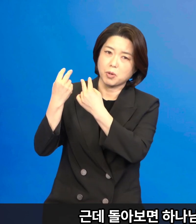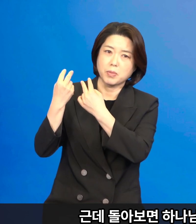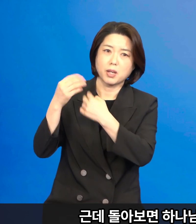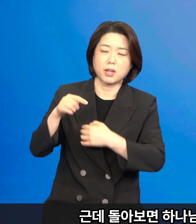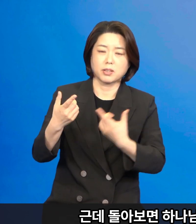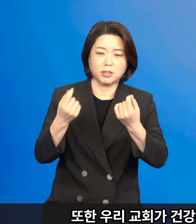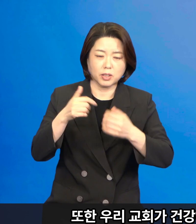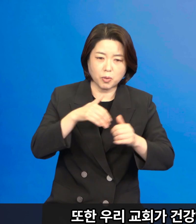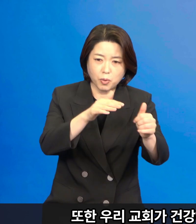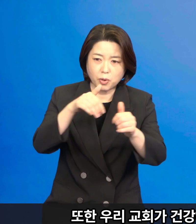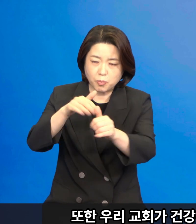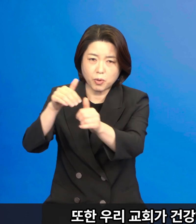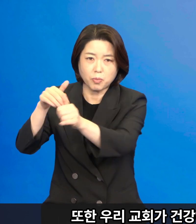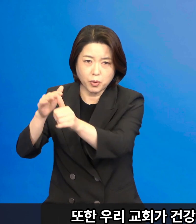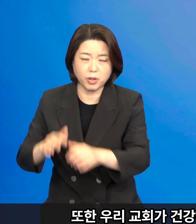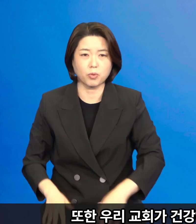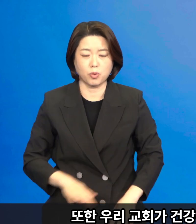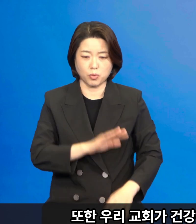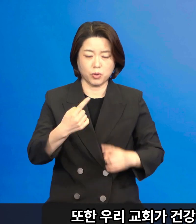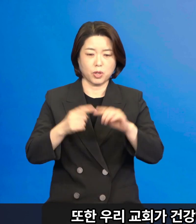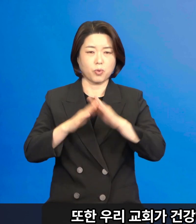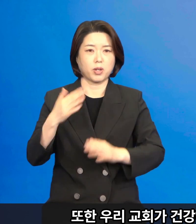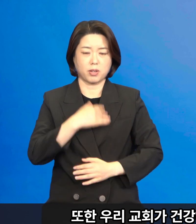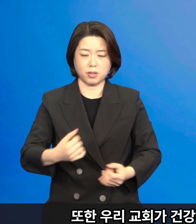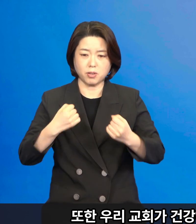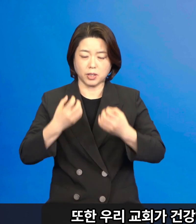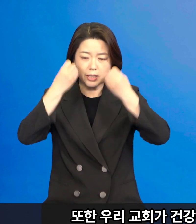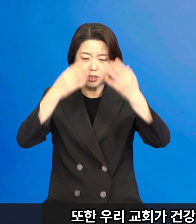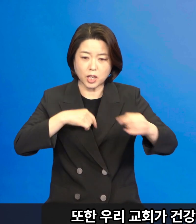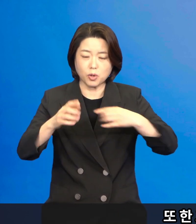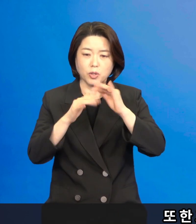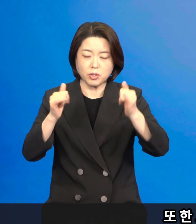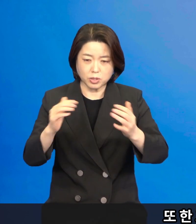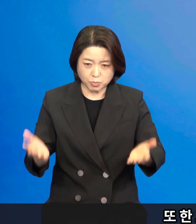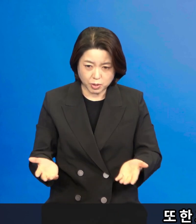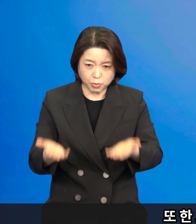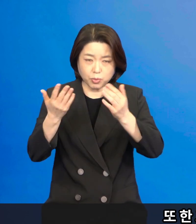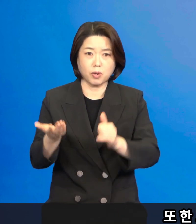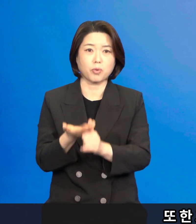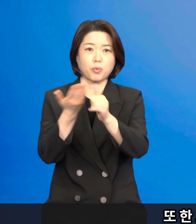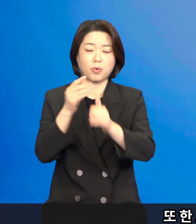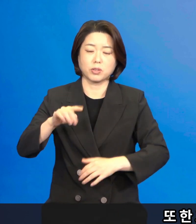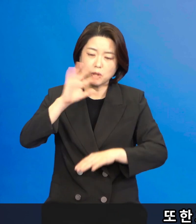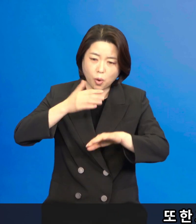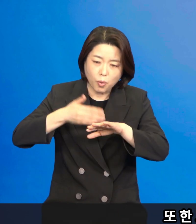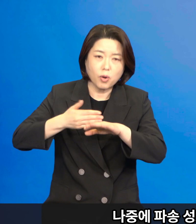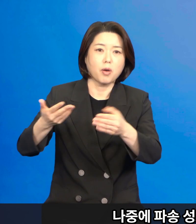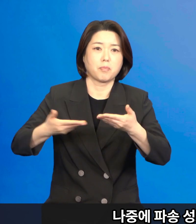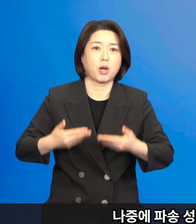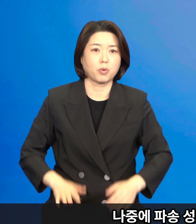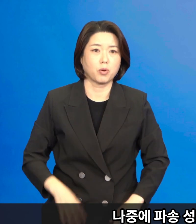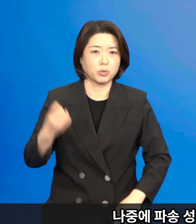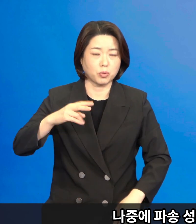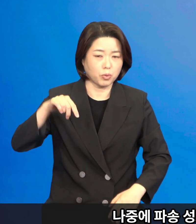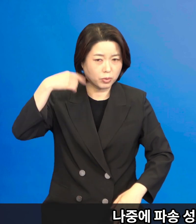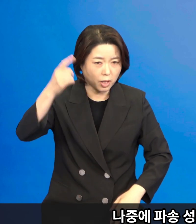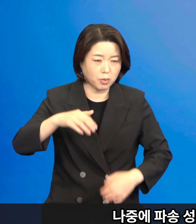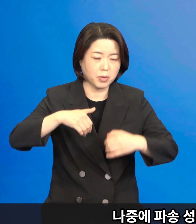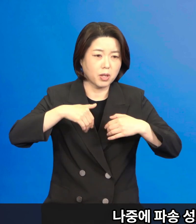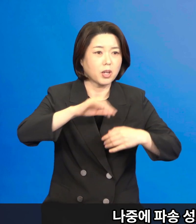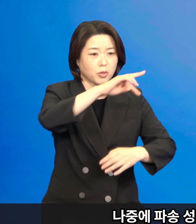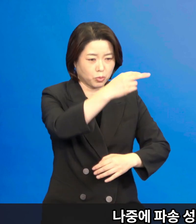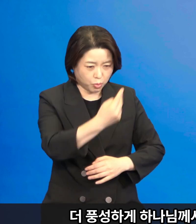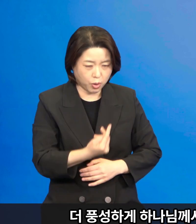보내게 하심으로 또한 우리 교회가 건강하게 새로운 리더십들이 세워지고 또한 그들이 훈련받고 또 나중에 파송성교들